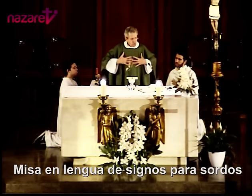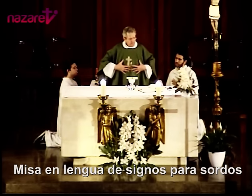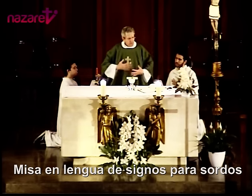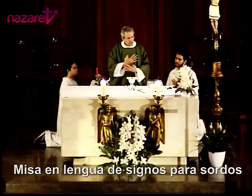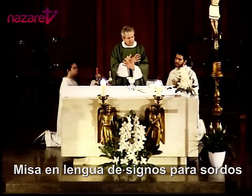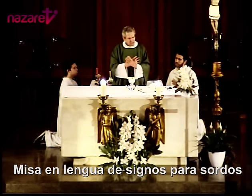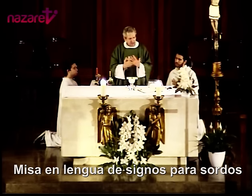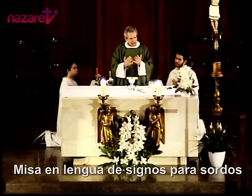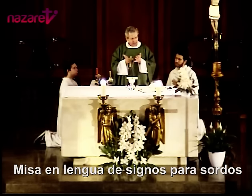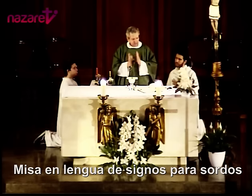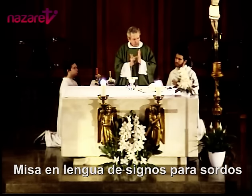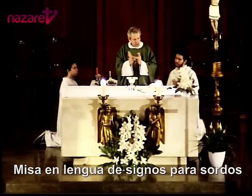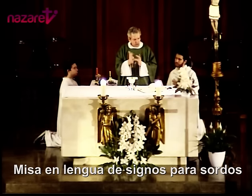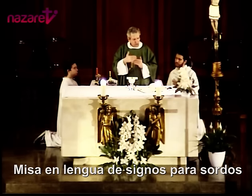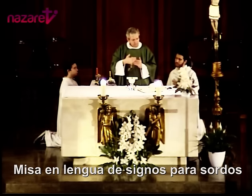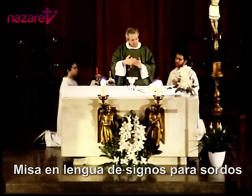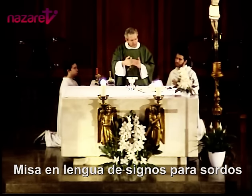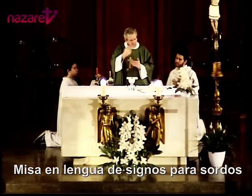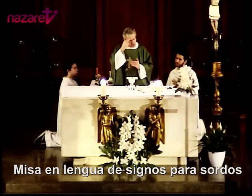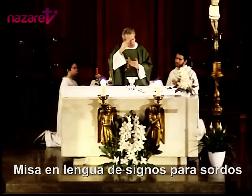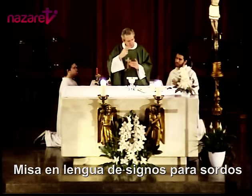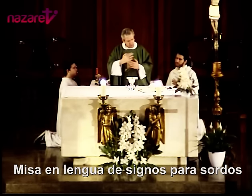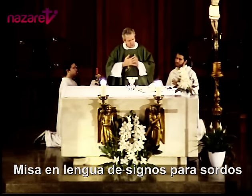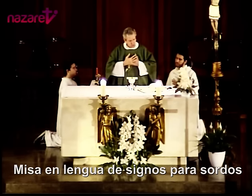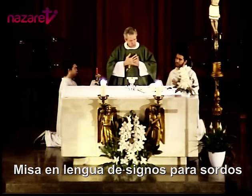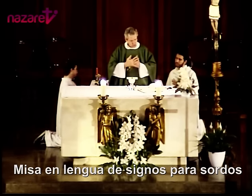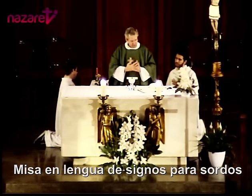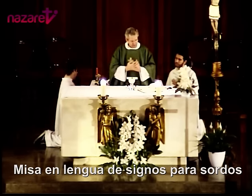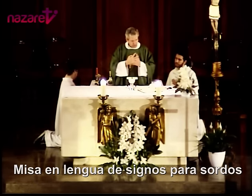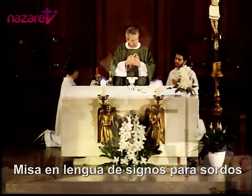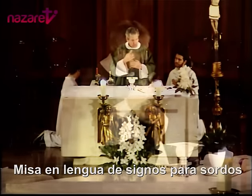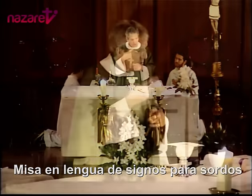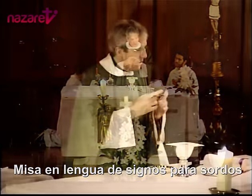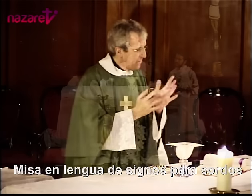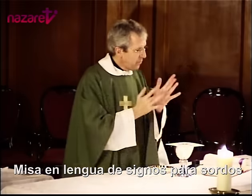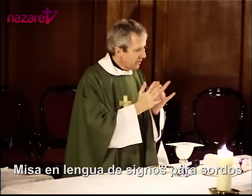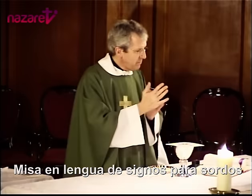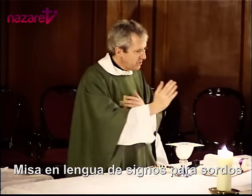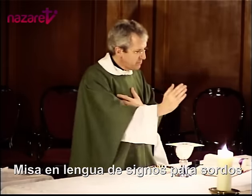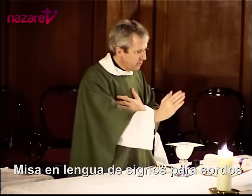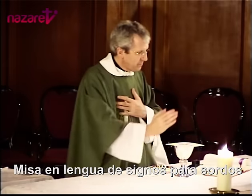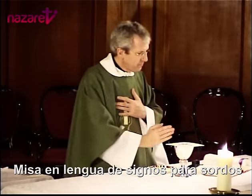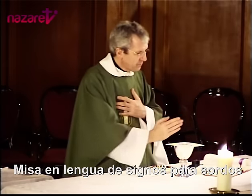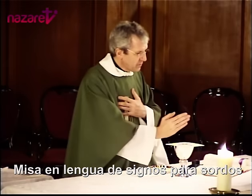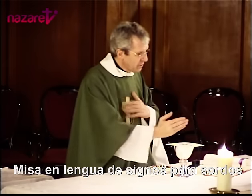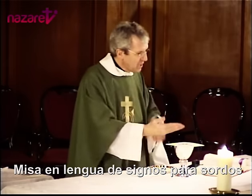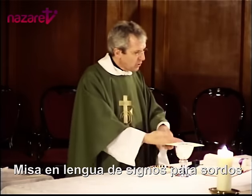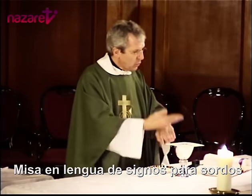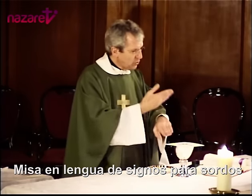cuerpo y sangre de tu Hijo mientras cumplimos su mandato. Porque Él mismo, cuando iba a